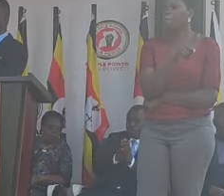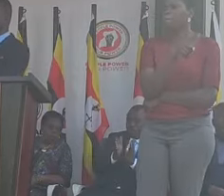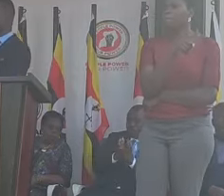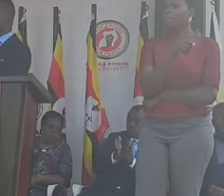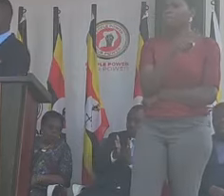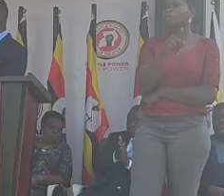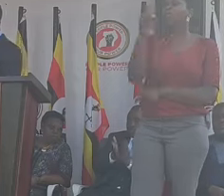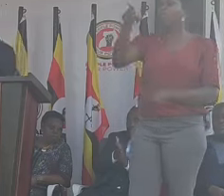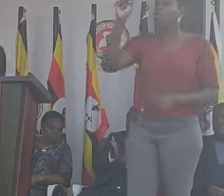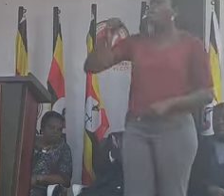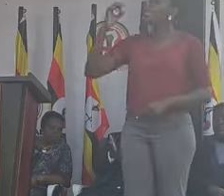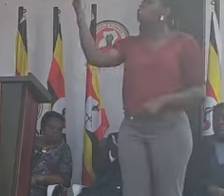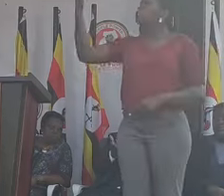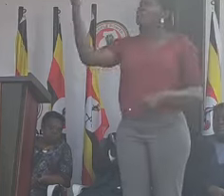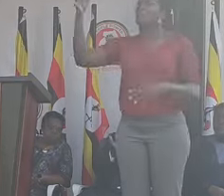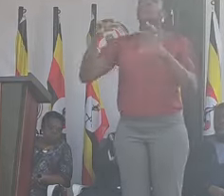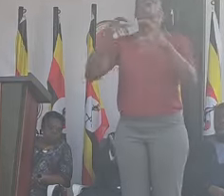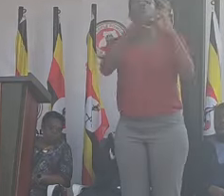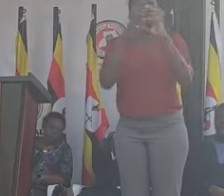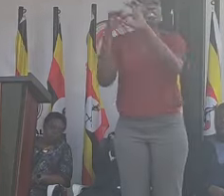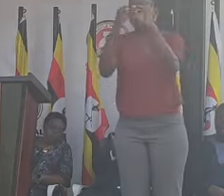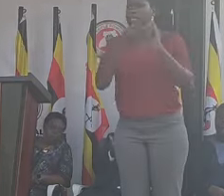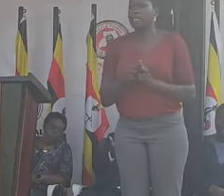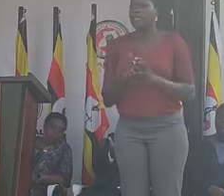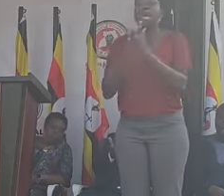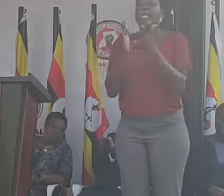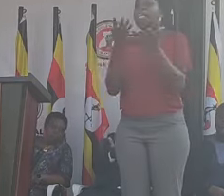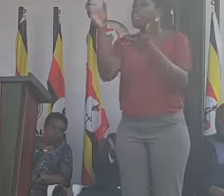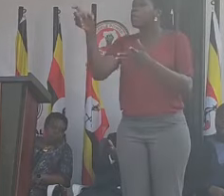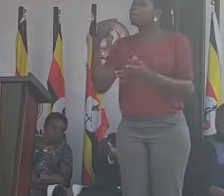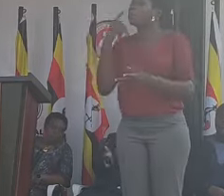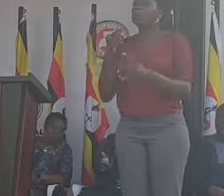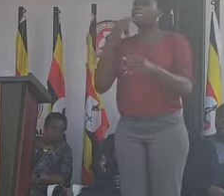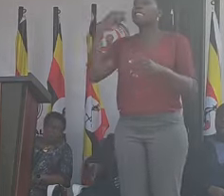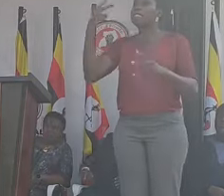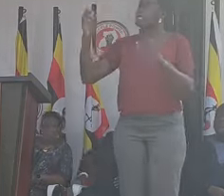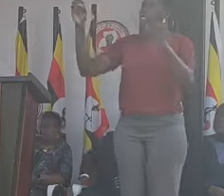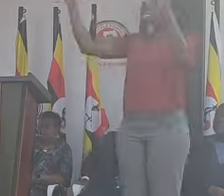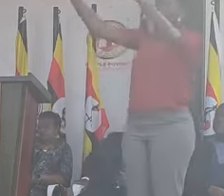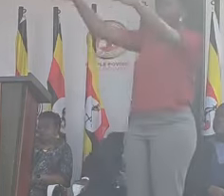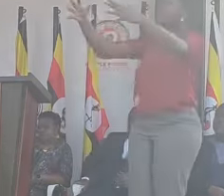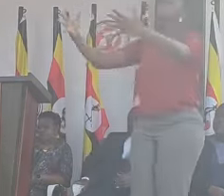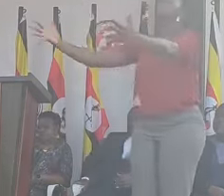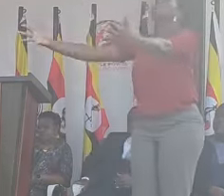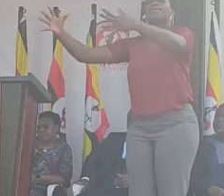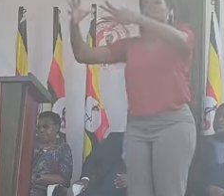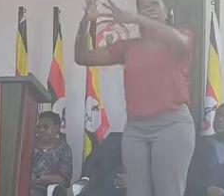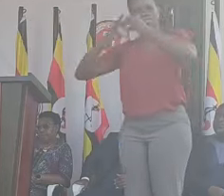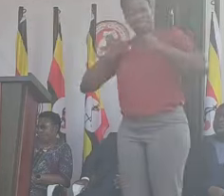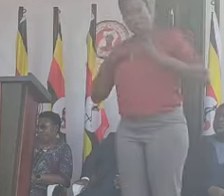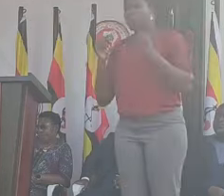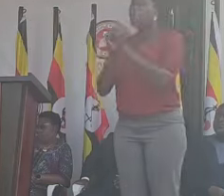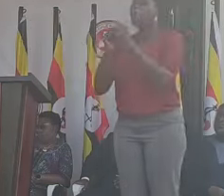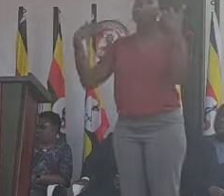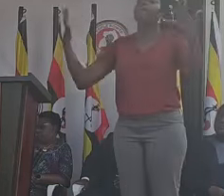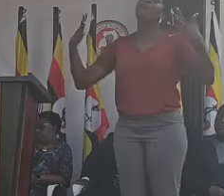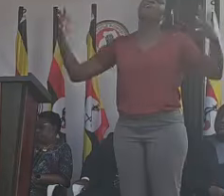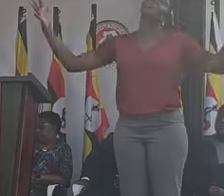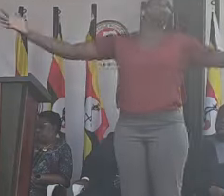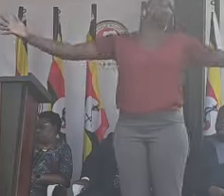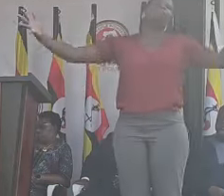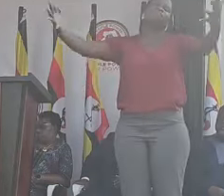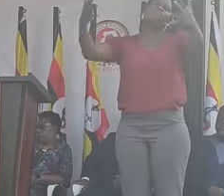Mu preaching a unity. Ato omuntu ye naye nabo alaba ng'omusana mumuwanirize n'emikono ebiri nga